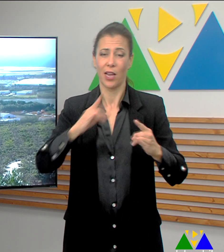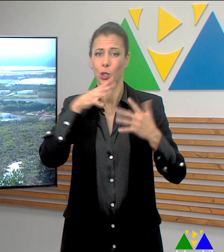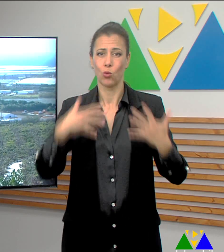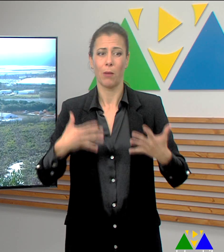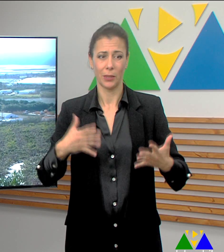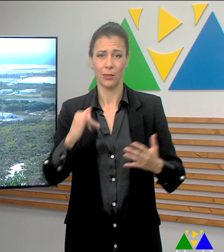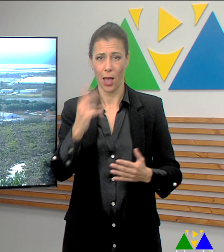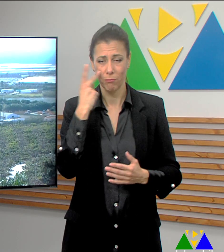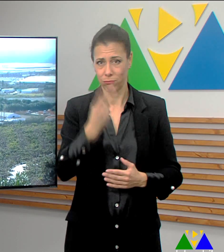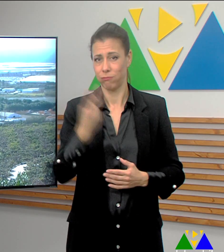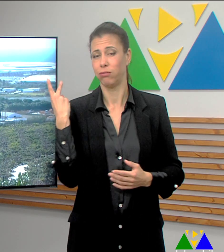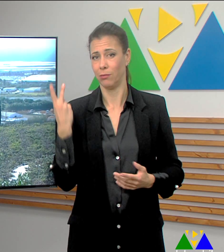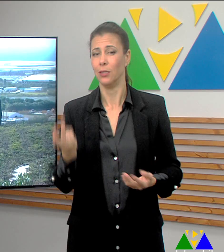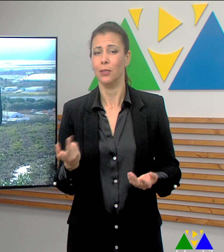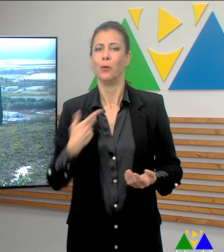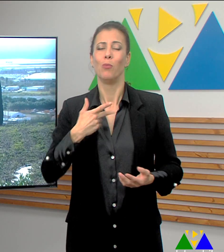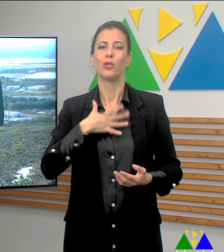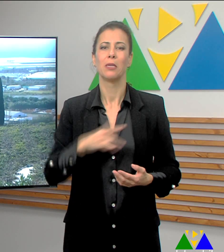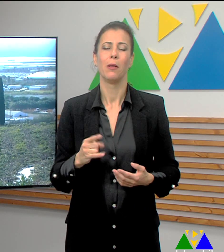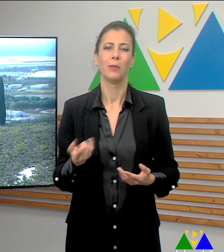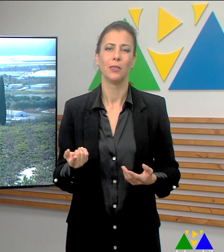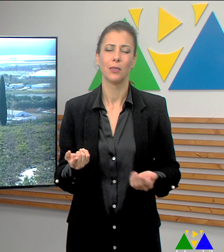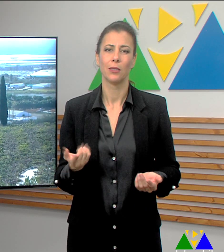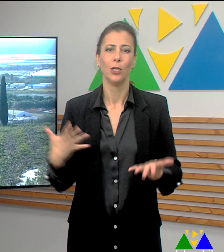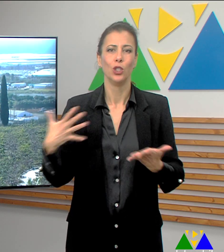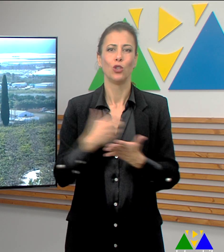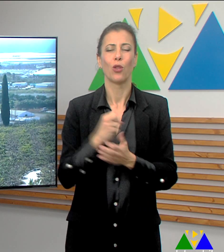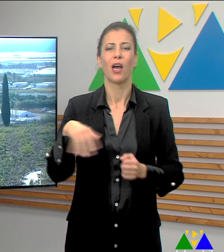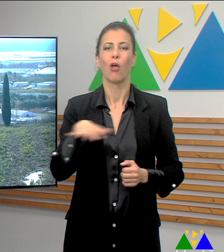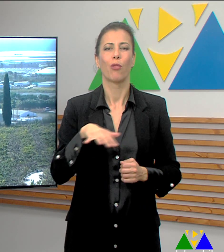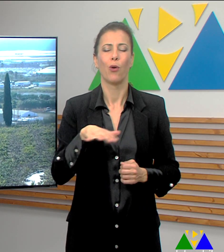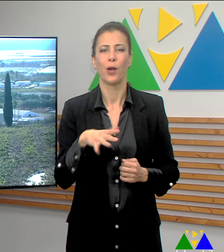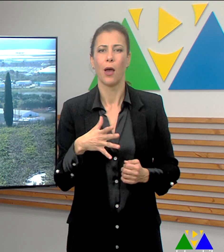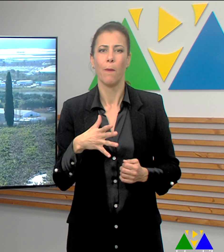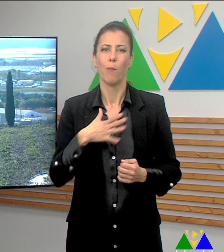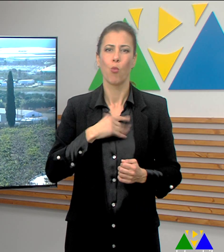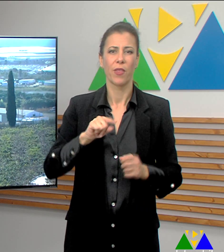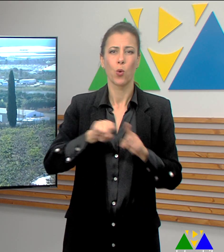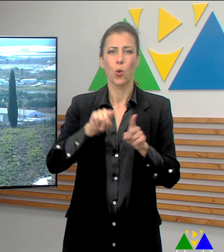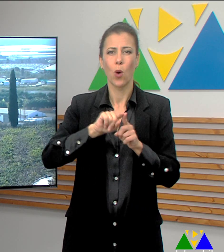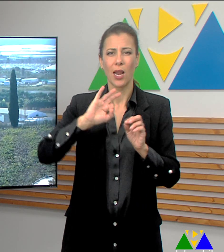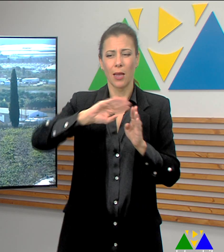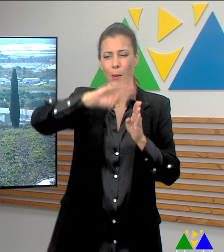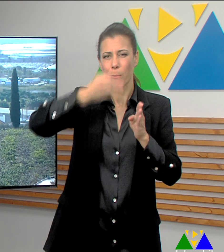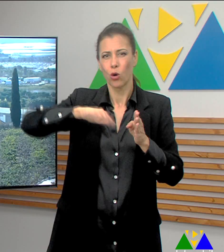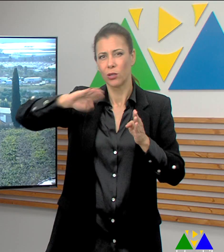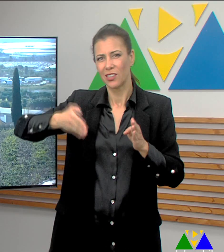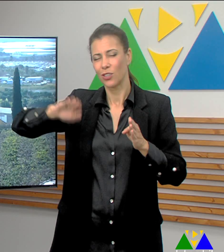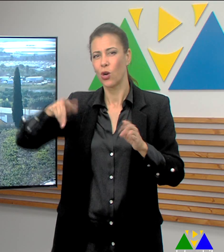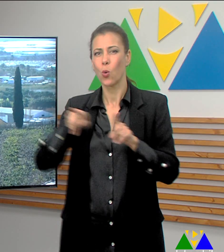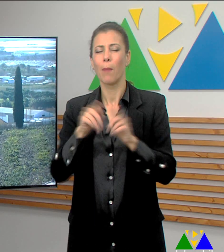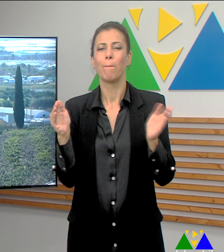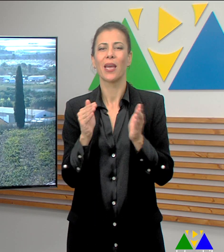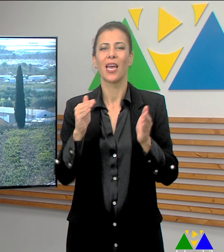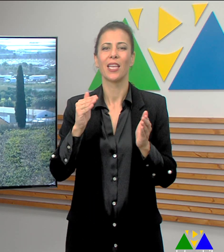decir, que originariamente posiblemente toda esta zona fueran montículos, fueran pequeñas colinas, y